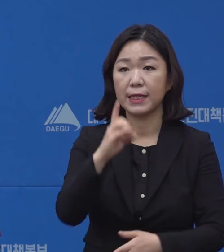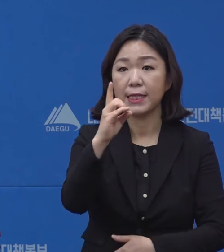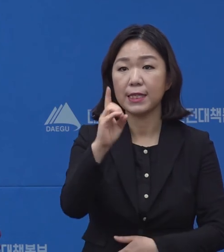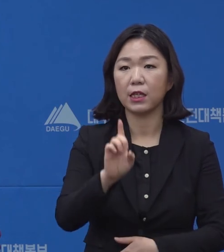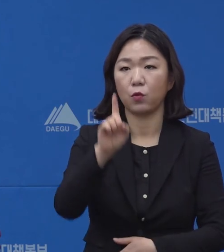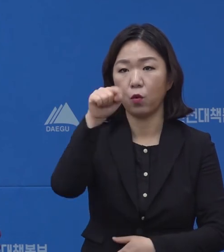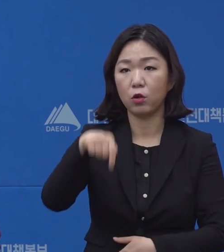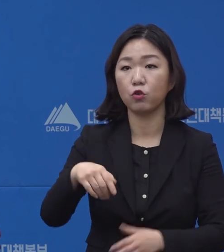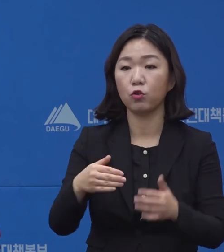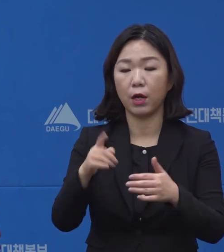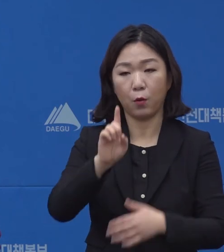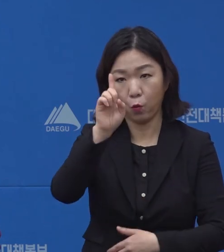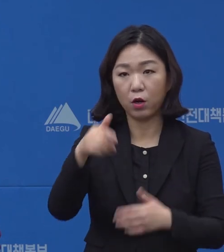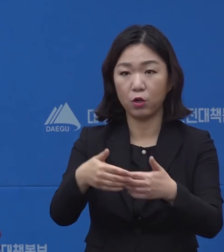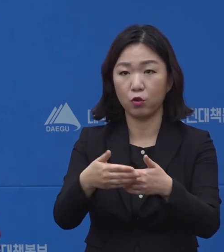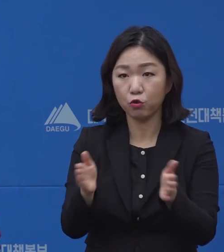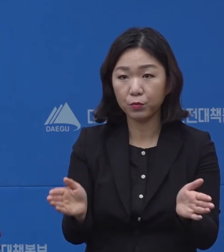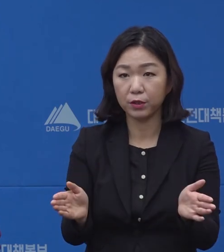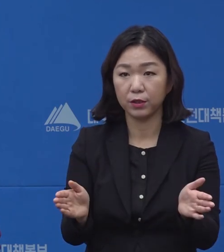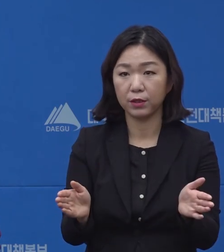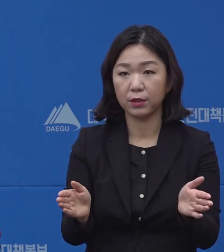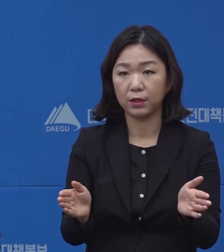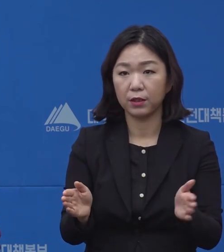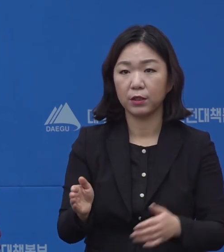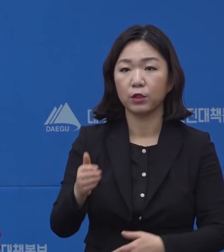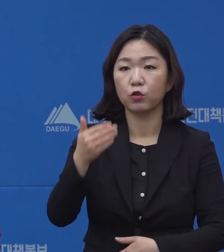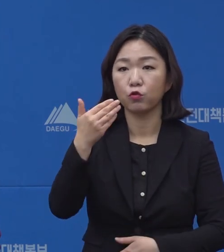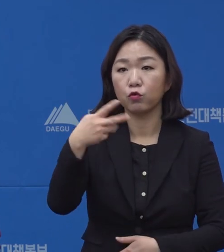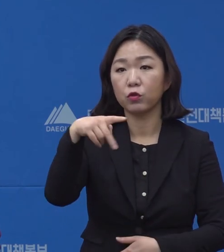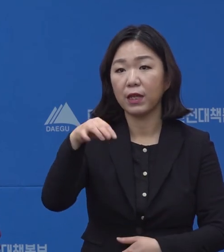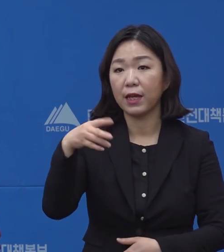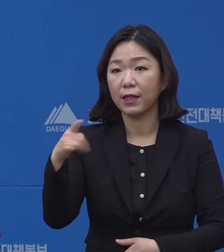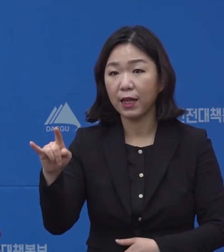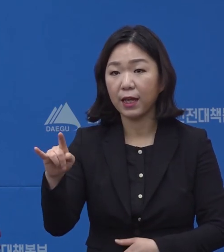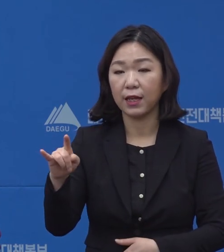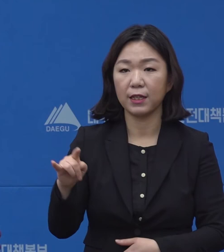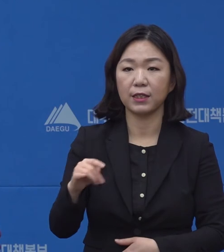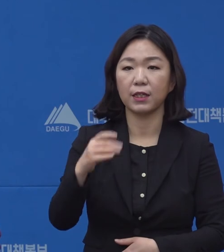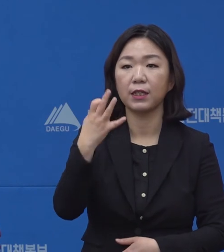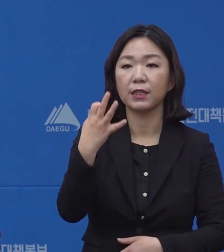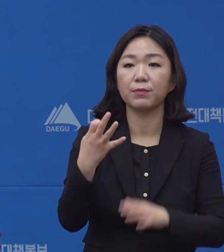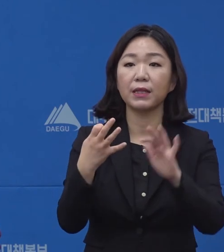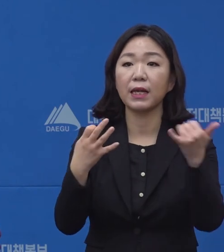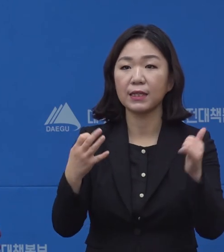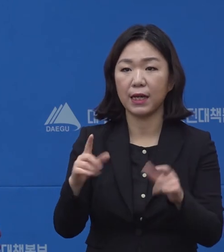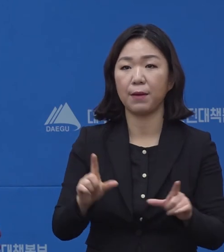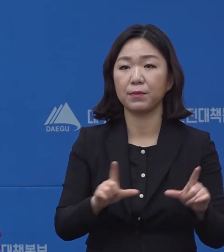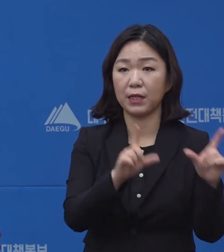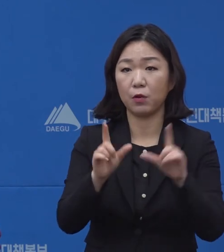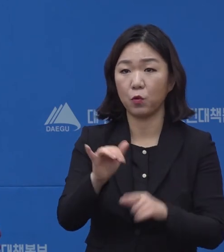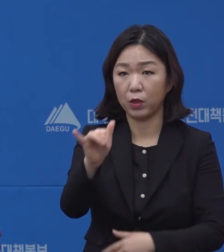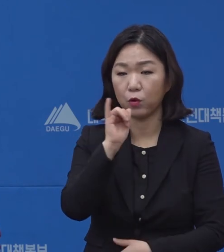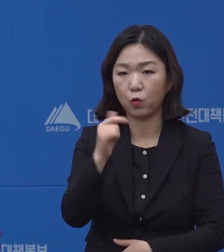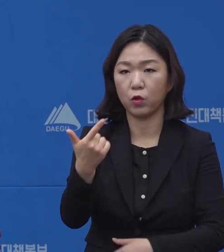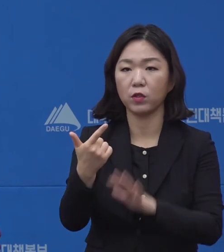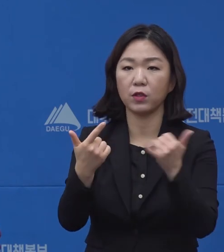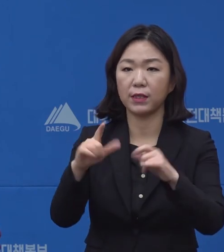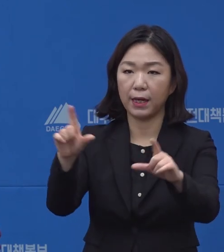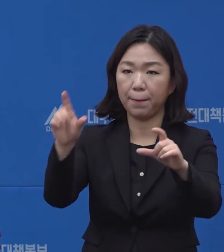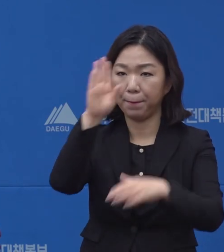D원룸은 12세대 중 9세대에 14명의 신천지 교인이 거주하며 6명의